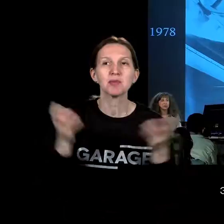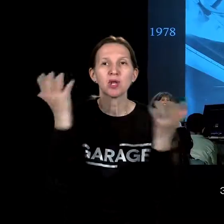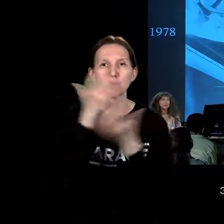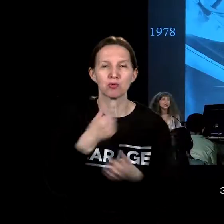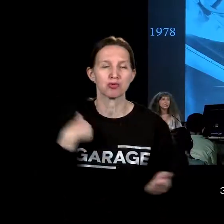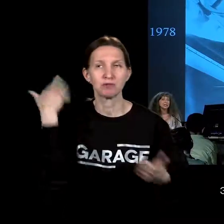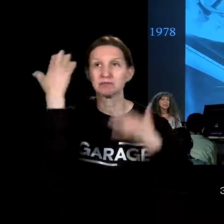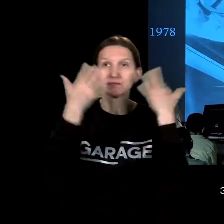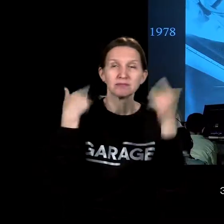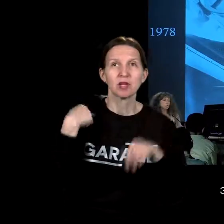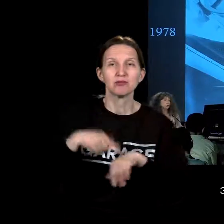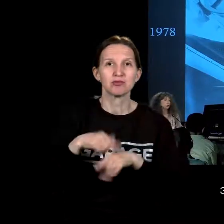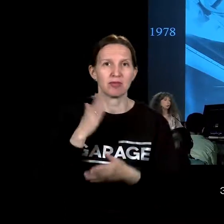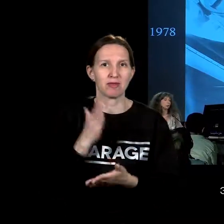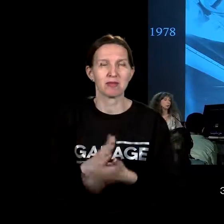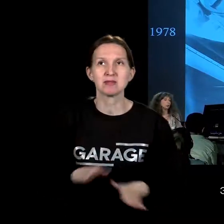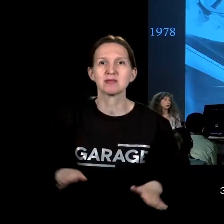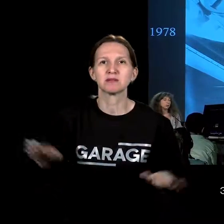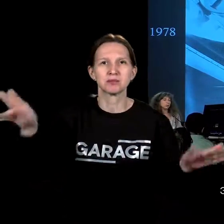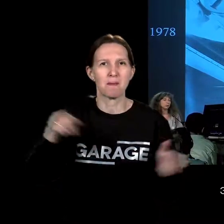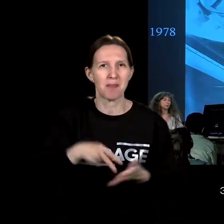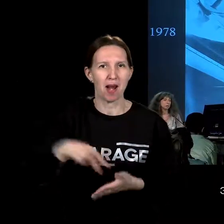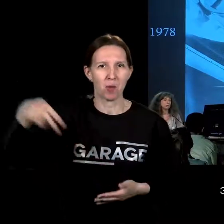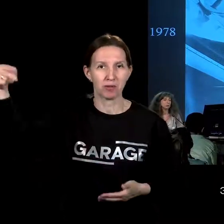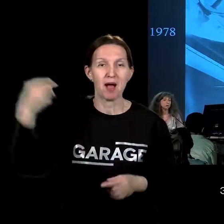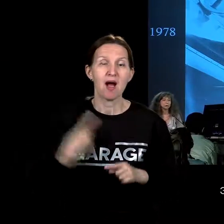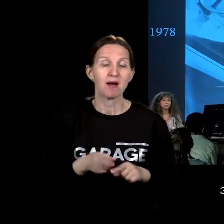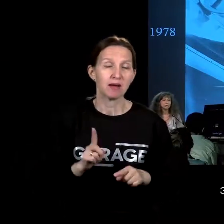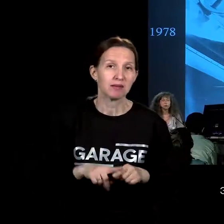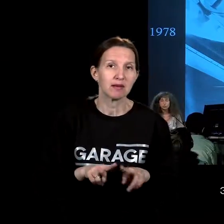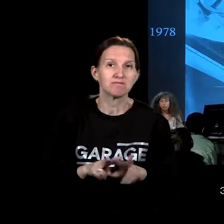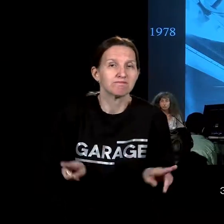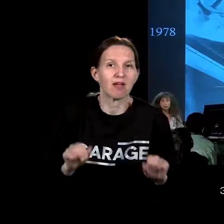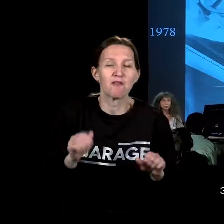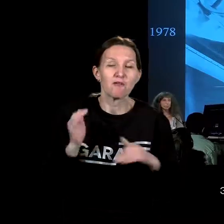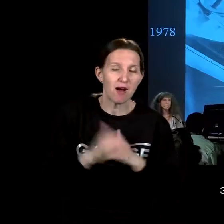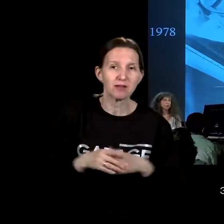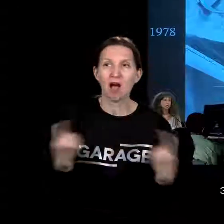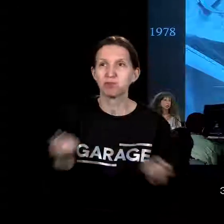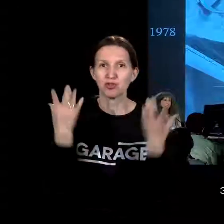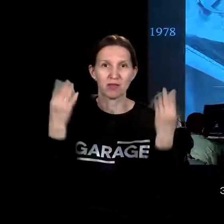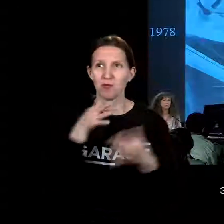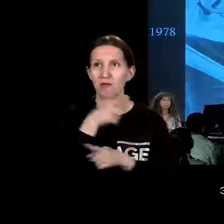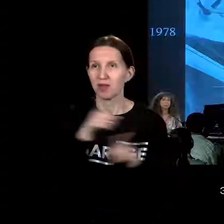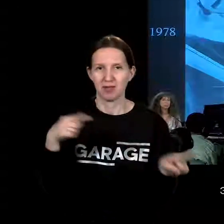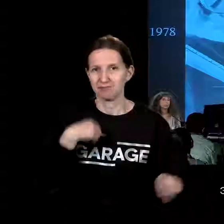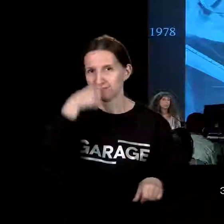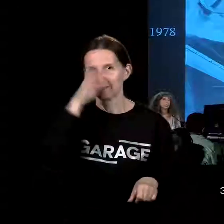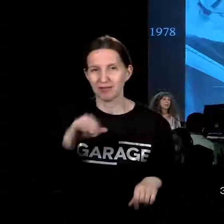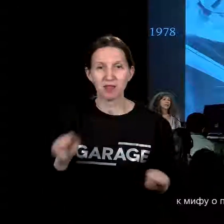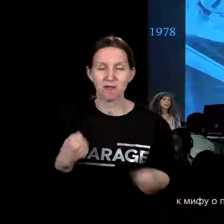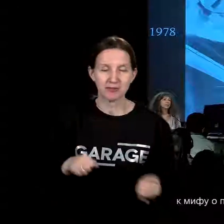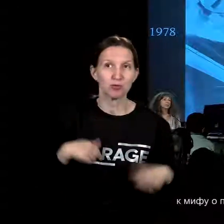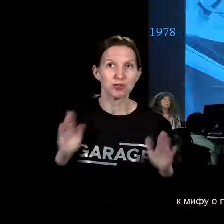во сне, и тоже то, как бы, и это полеты, которые невозможны в дневное время, это полеты, которые невозможны